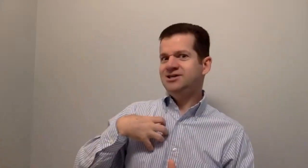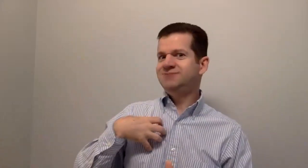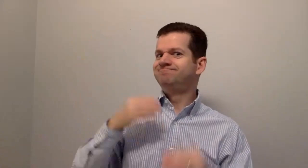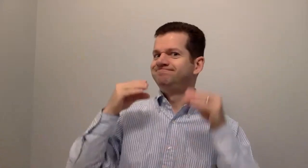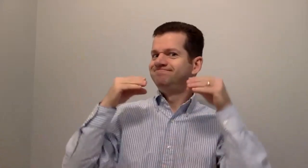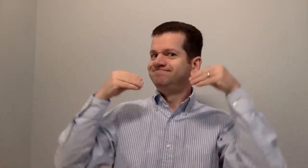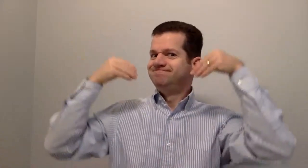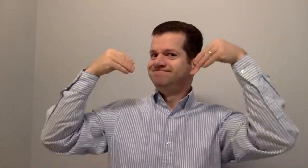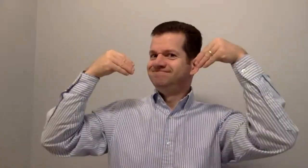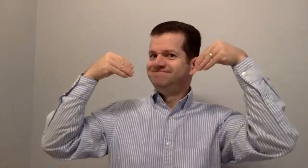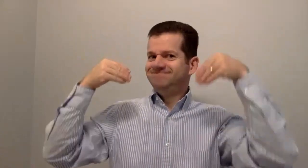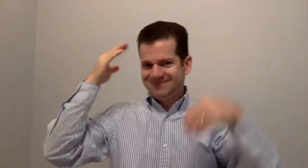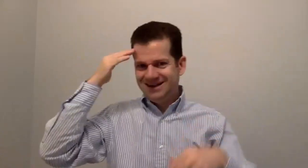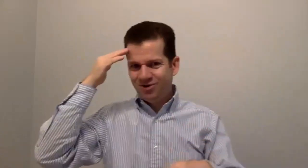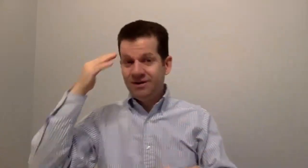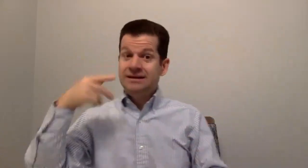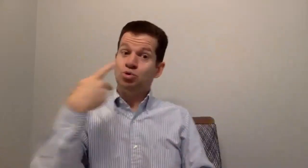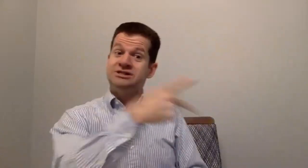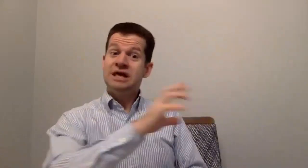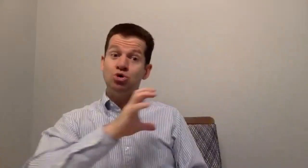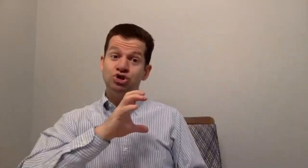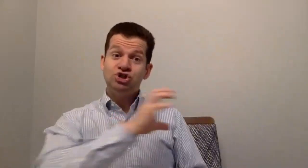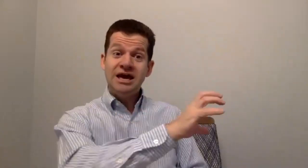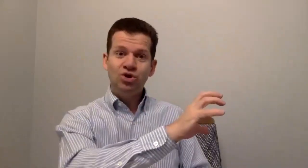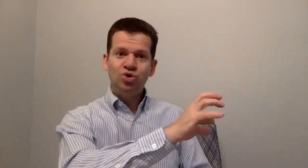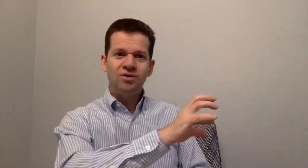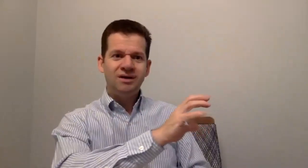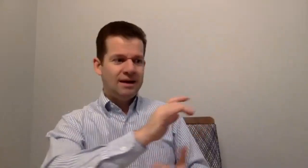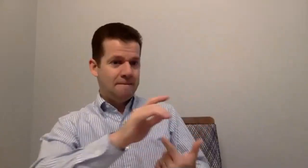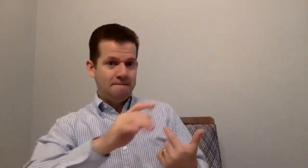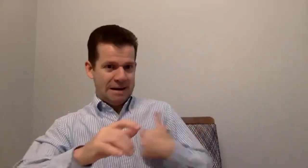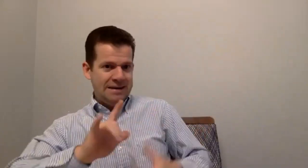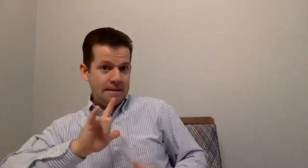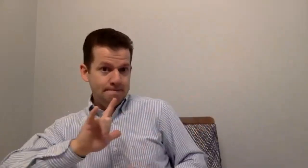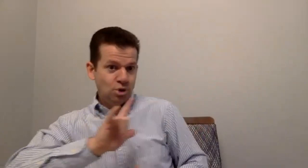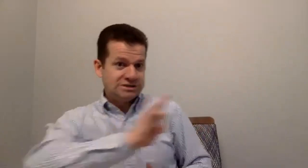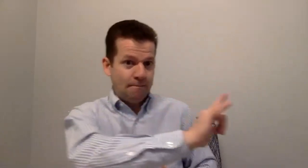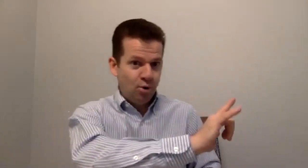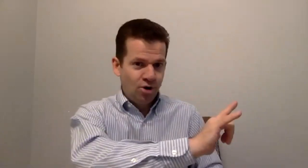sente, entendeu? Então, seu jeito, para mim, mostrar amor,